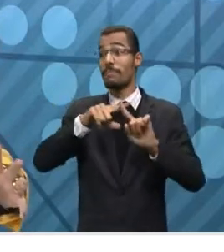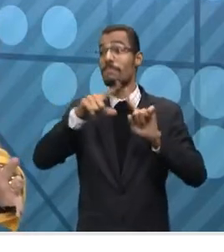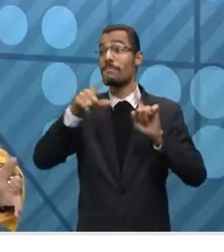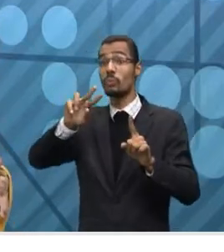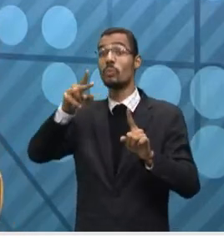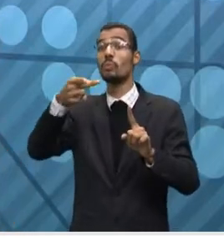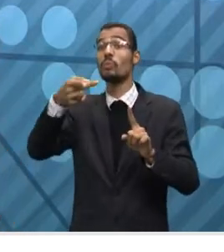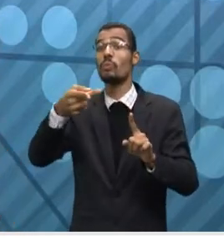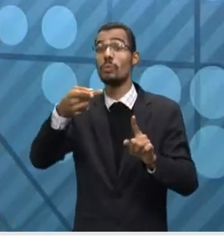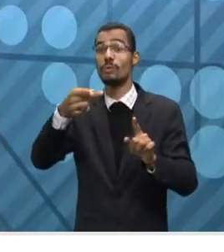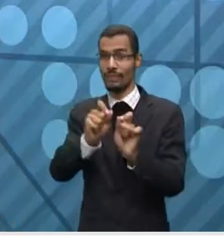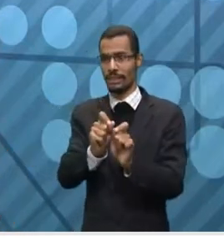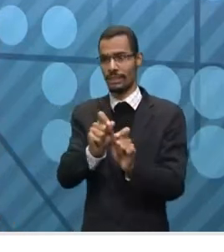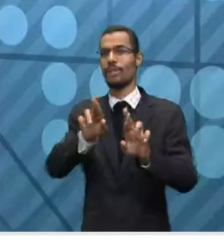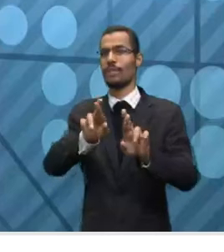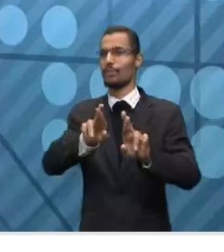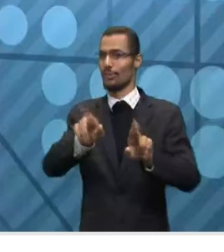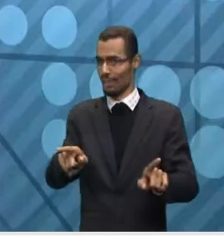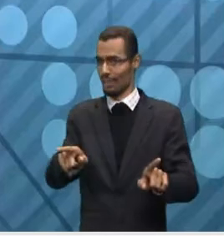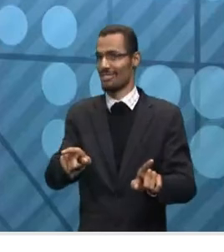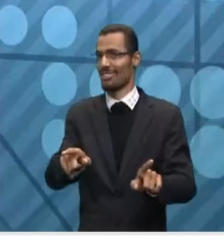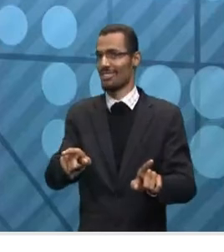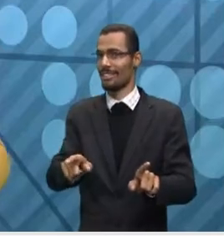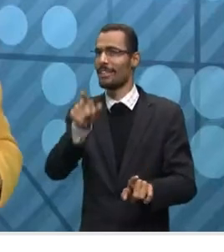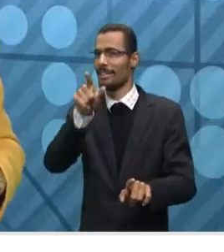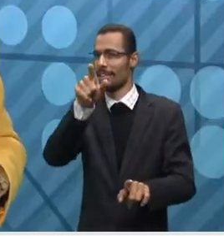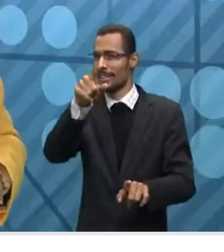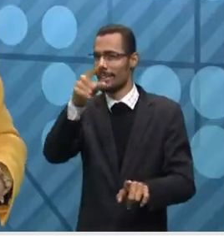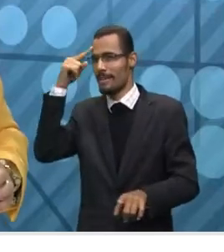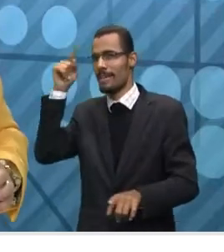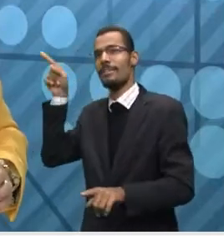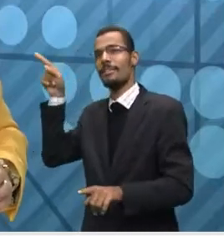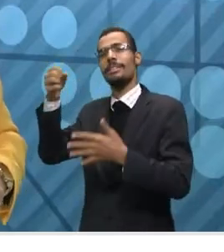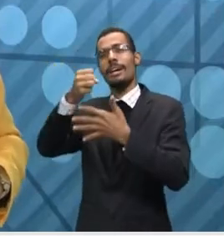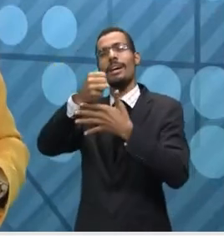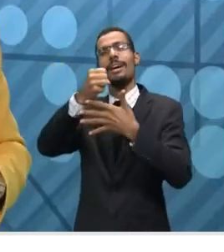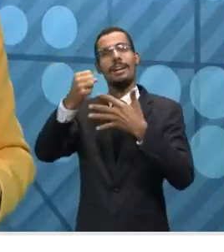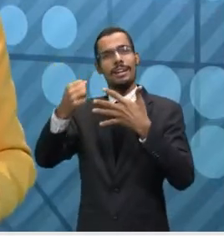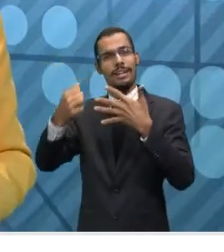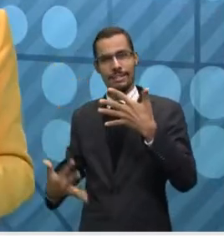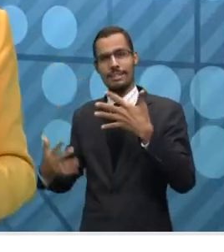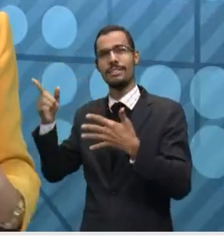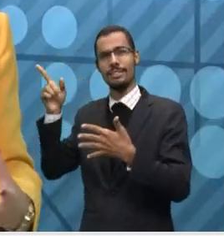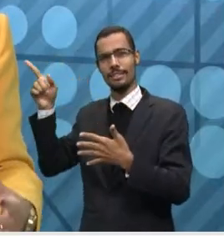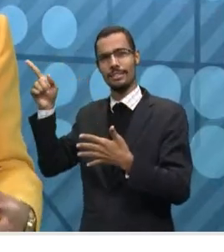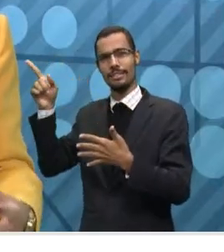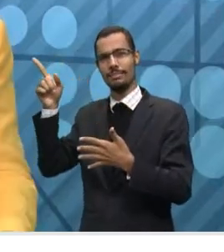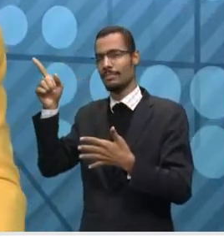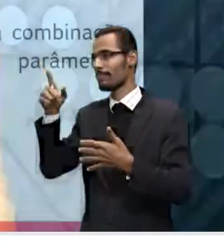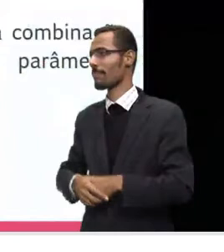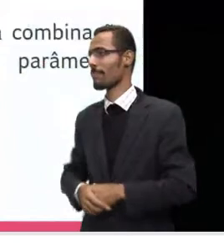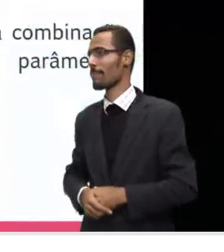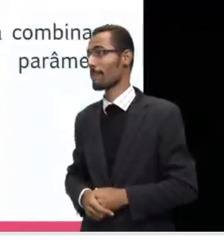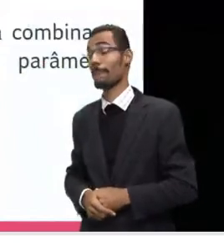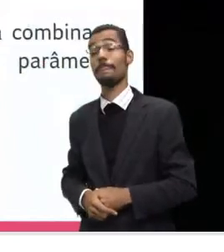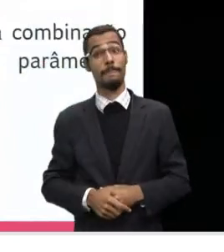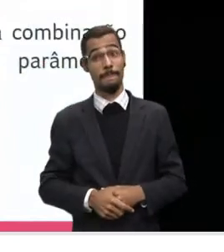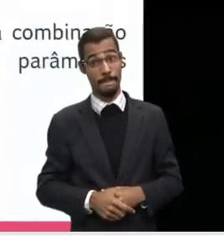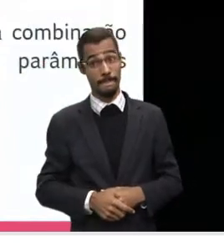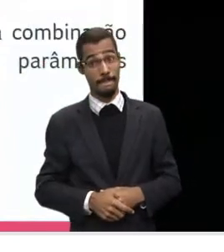o modo de fazer é diferente. Vamos pensar agora na Libras, essa relação fonológica. No quadro, nós